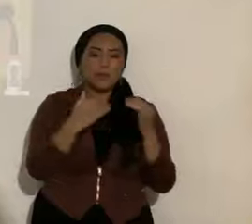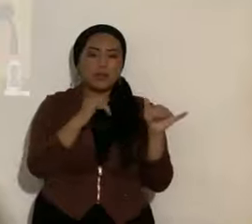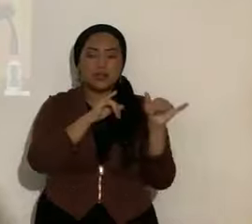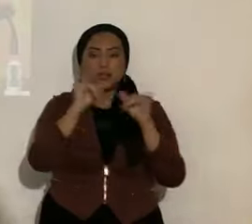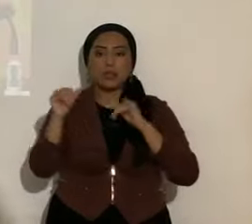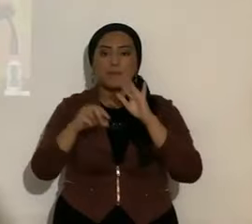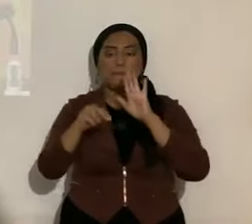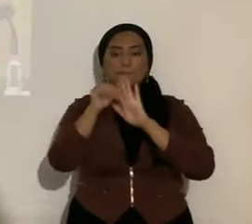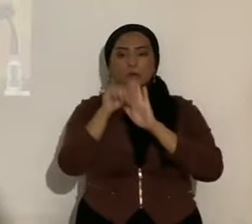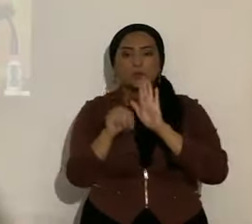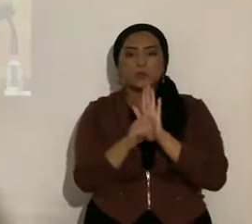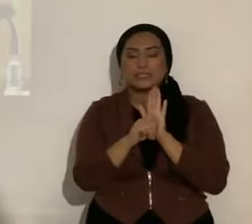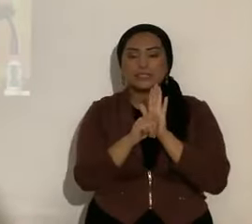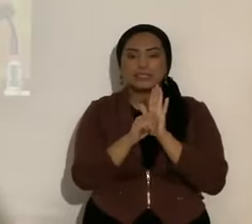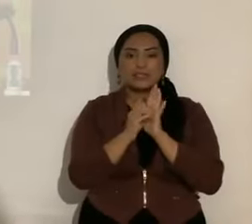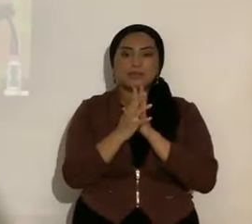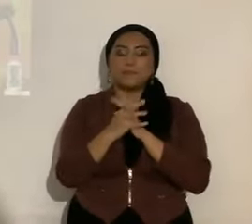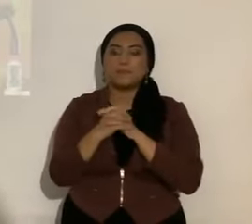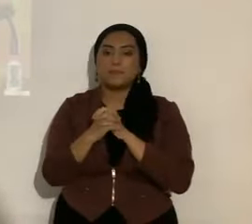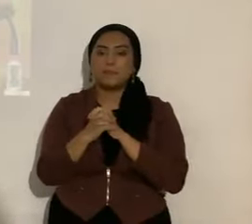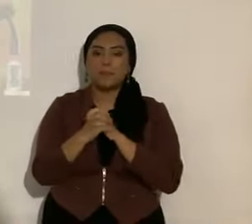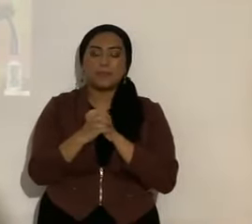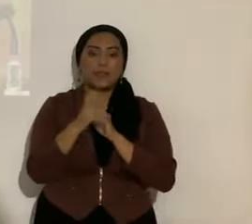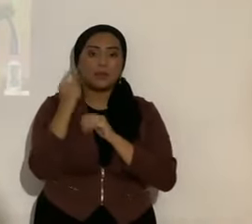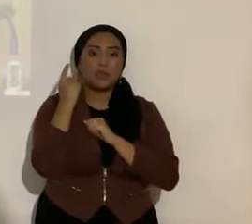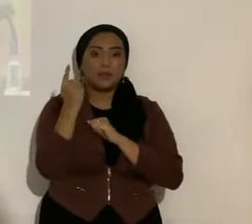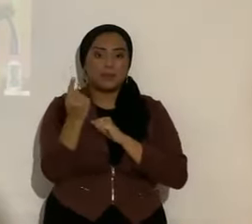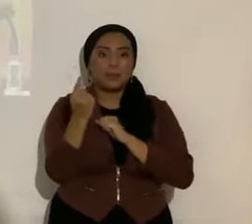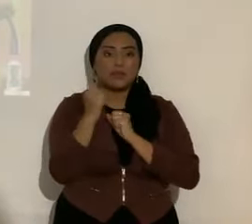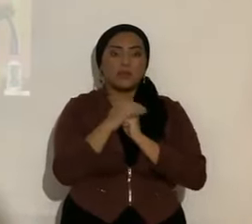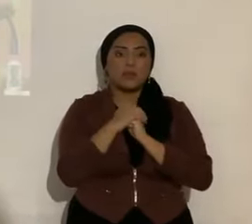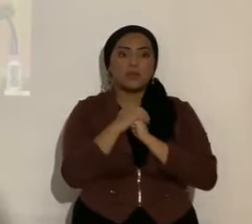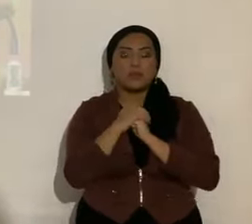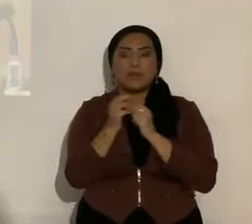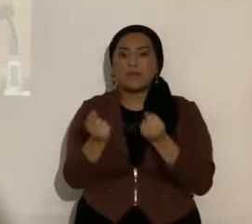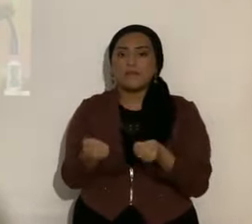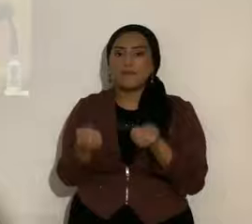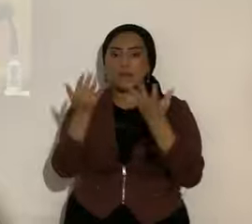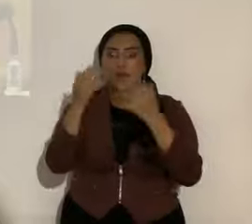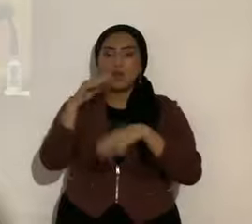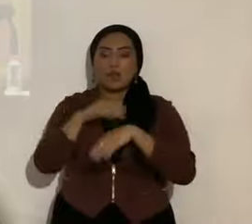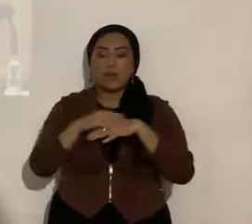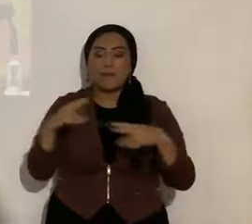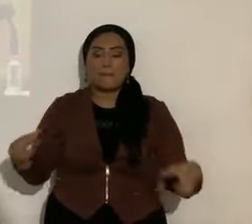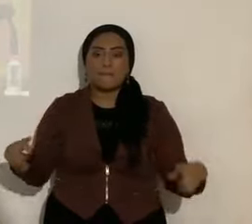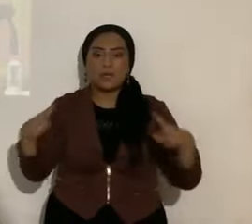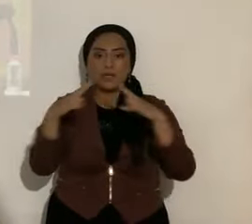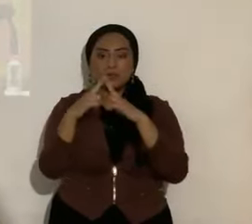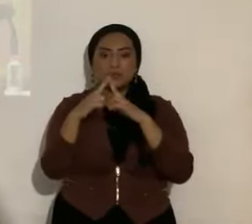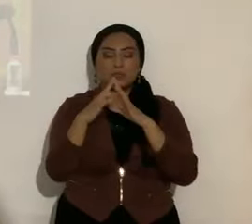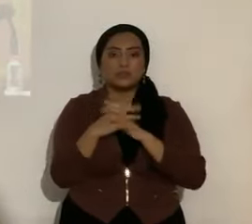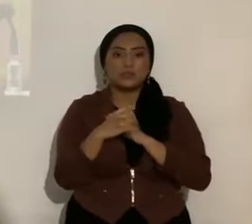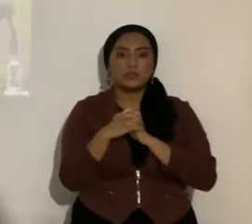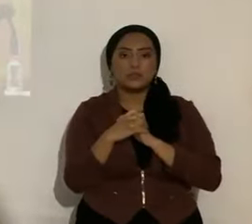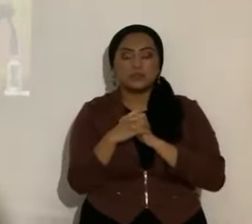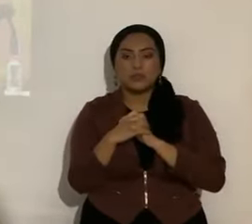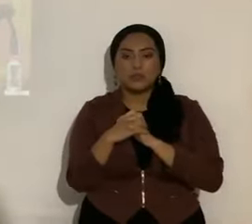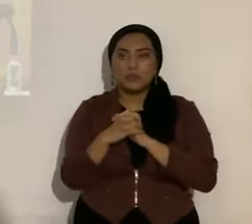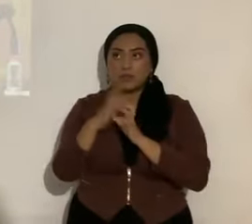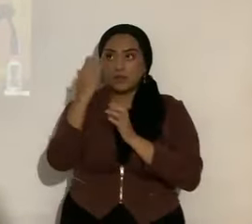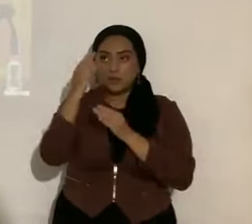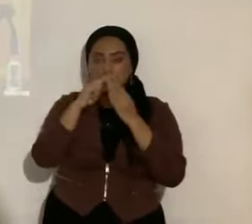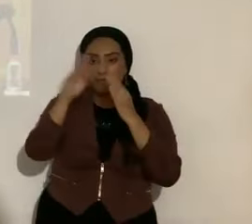de Moisés, al de Moshe. 1. Fuego sobre las montañas. ¿O no? Se apareció el